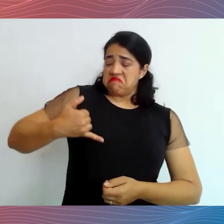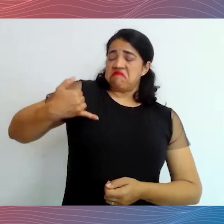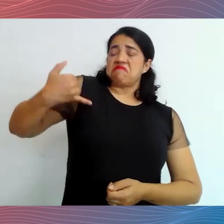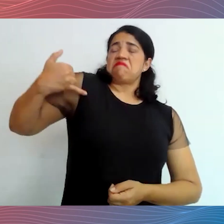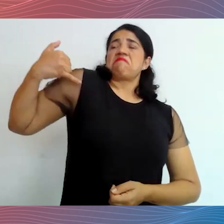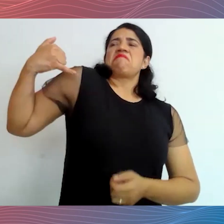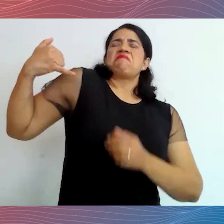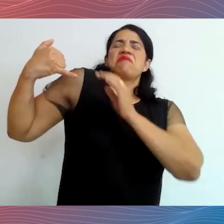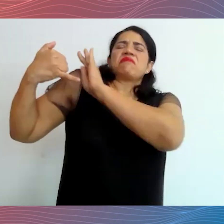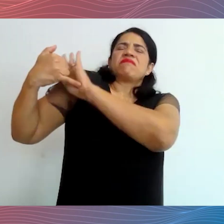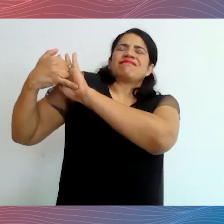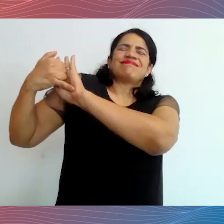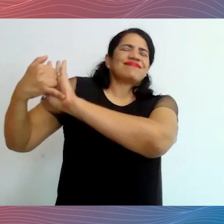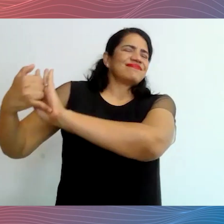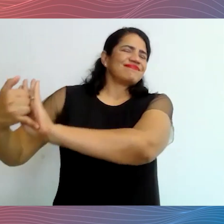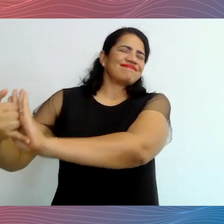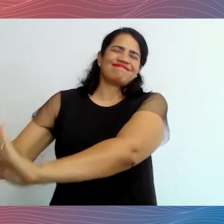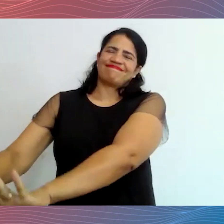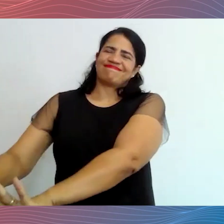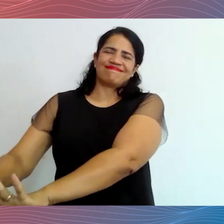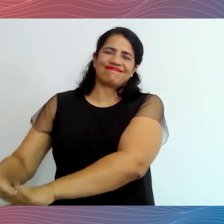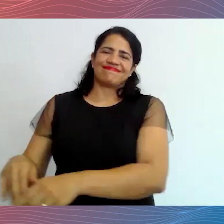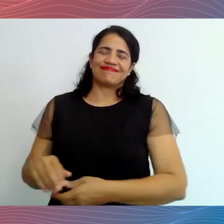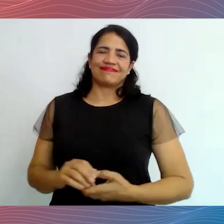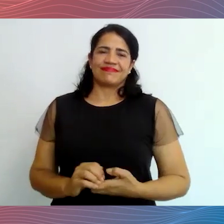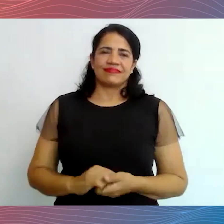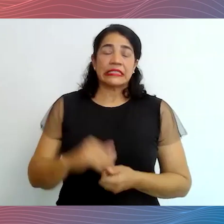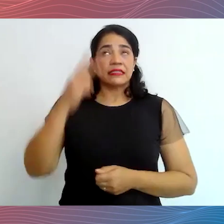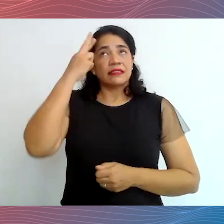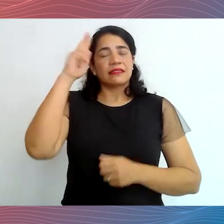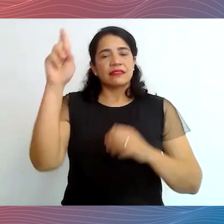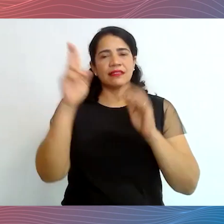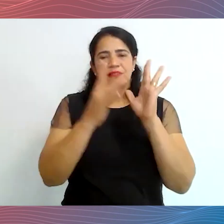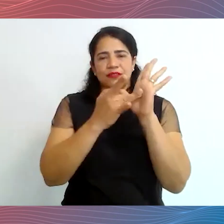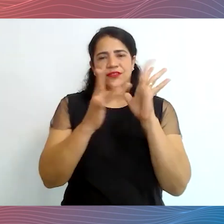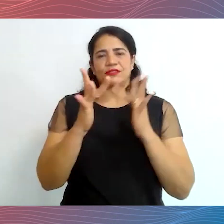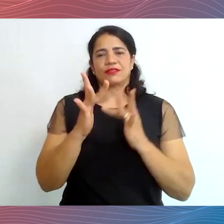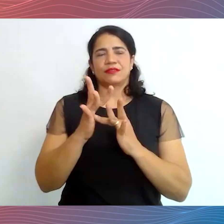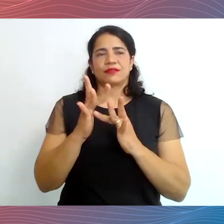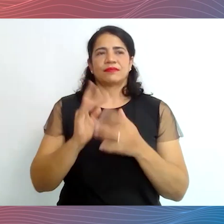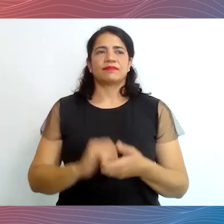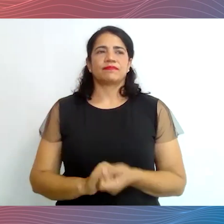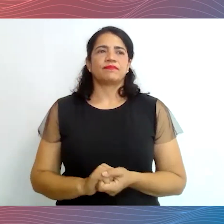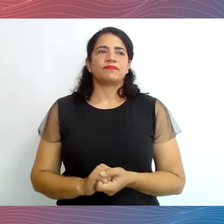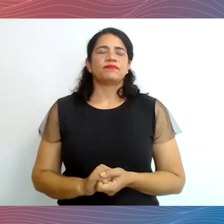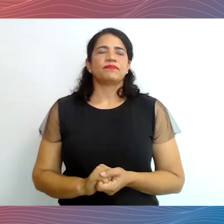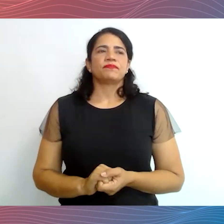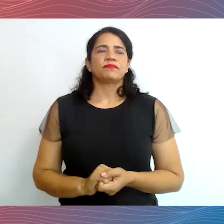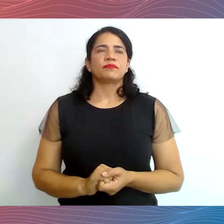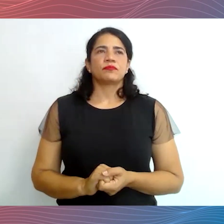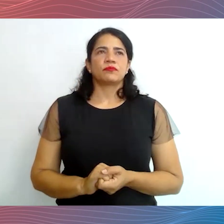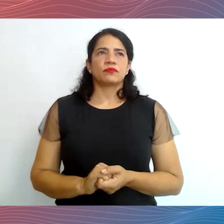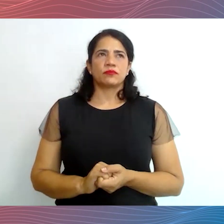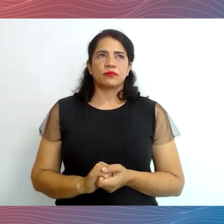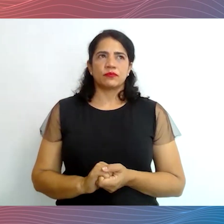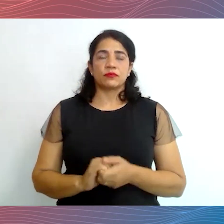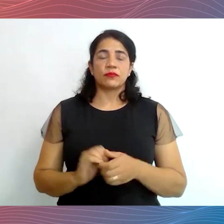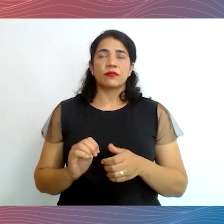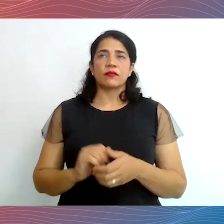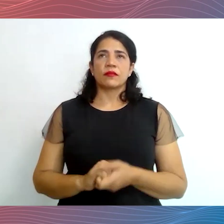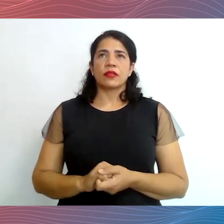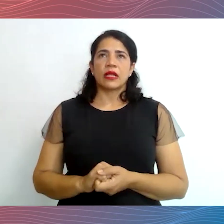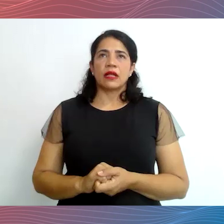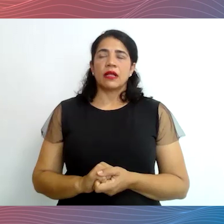todo orgulho, Senhor Jesus. E aí a graça chega ao homem por meio